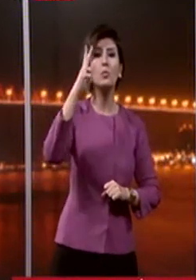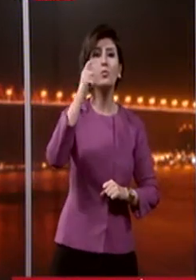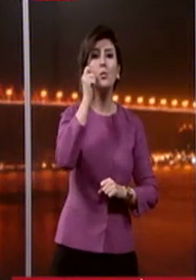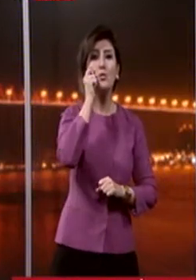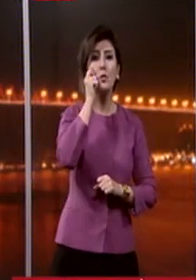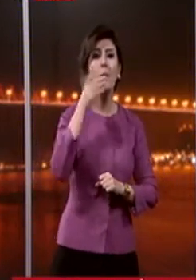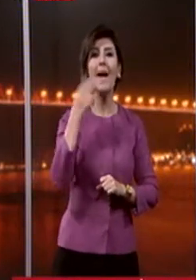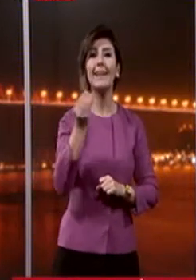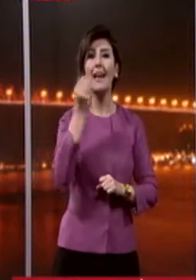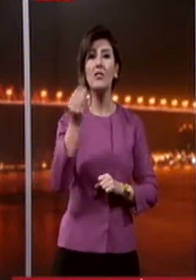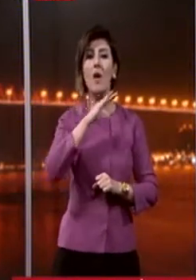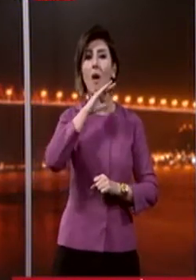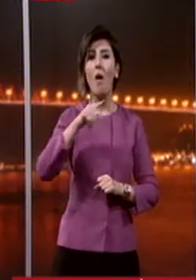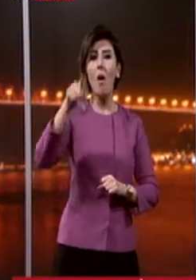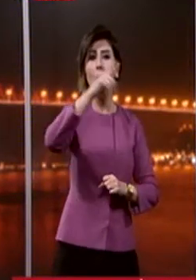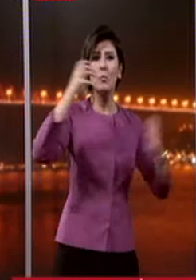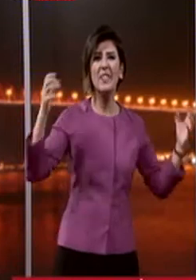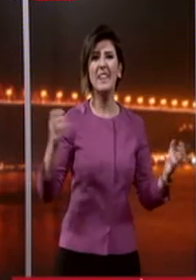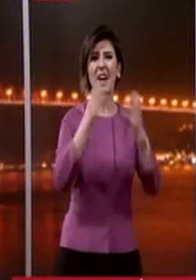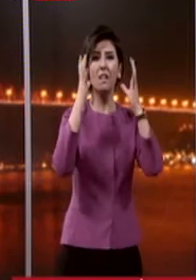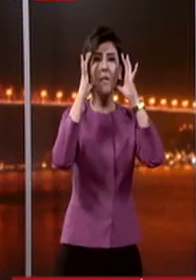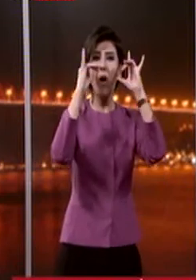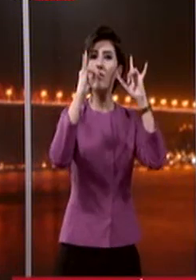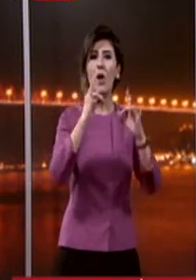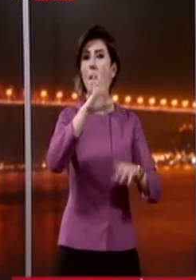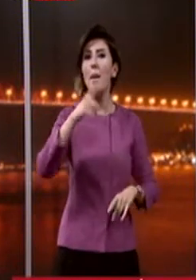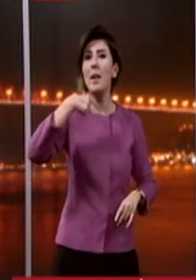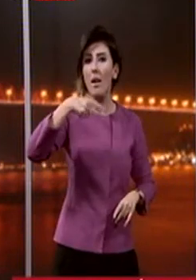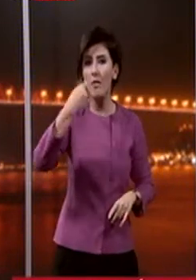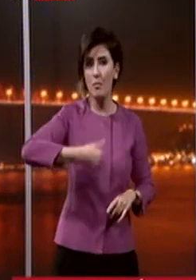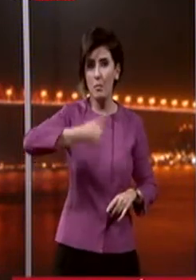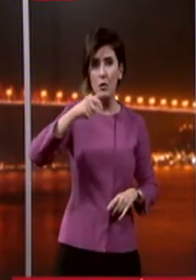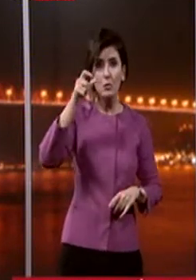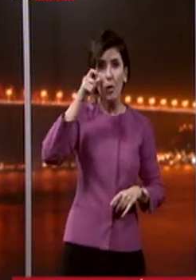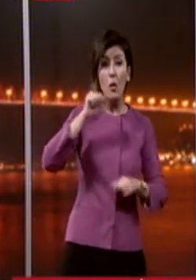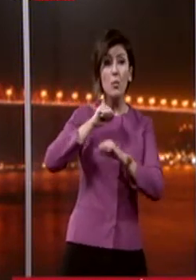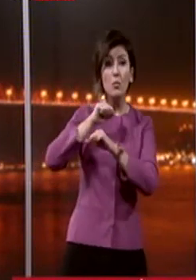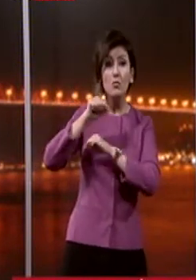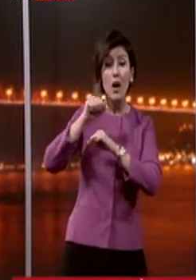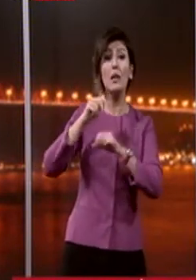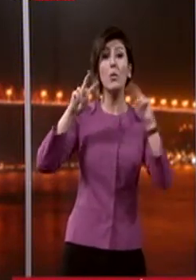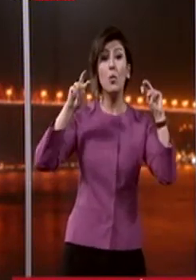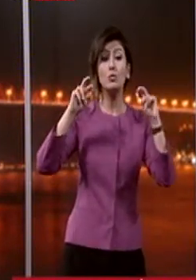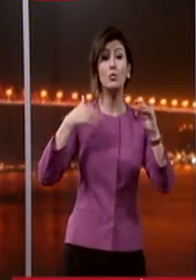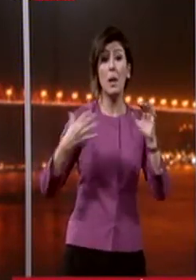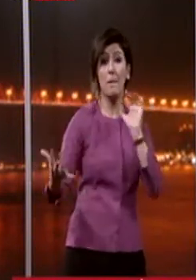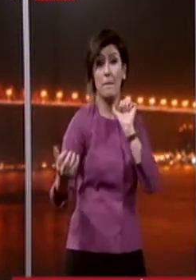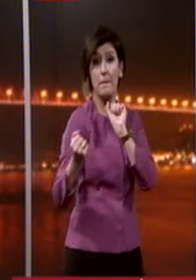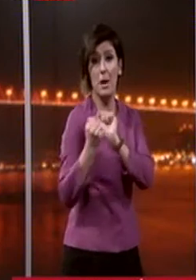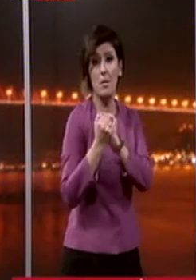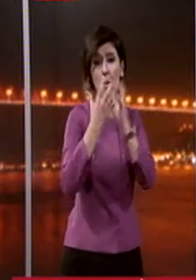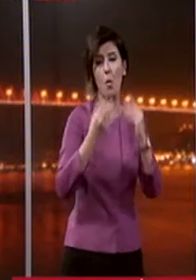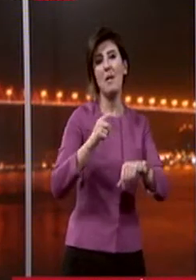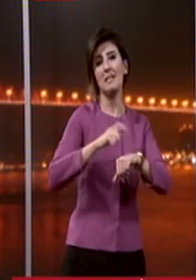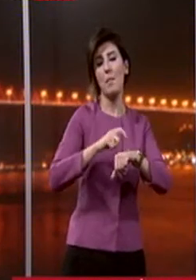3 Müslüman gençle Avrupa'da yakılan camilere vurgu yapan Başbakan, mücadele konusunda omuz omuza olma zamanı